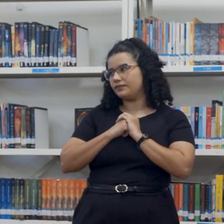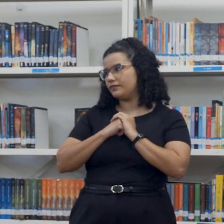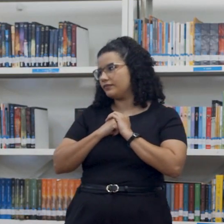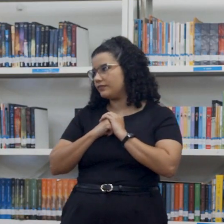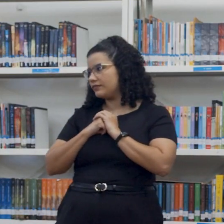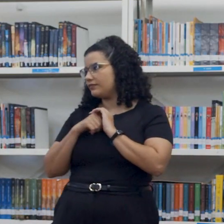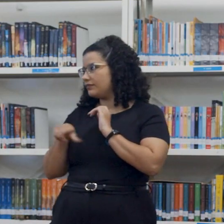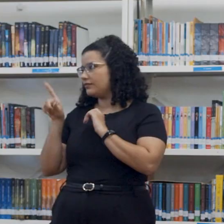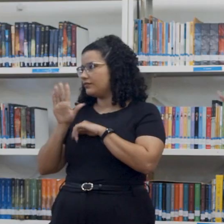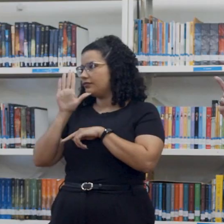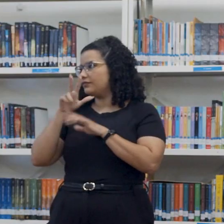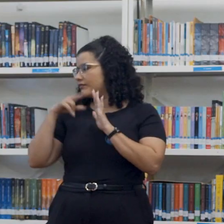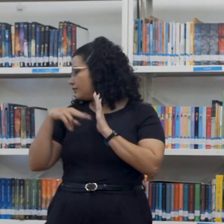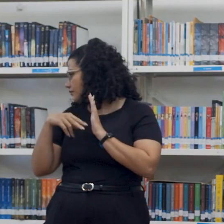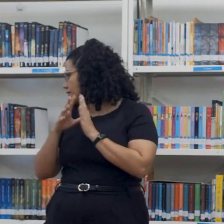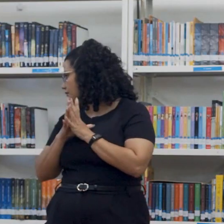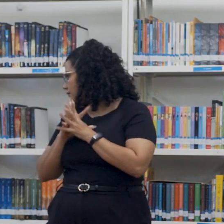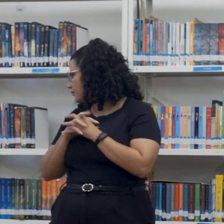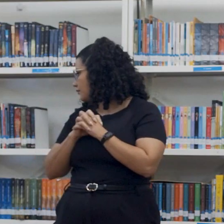Eu leio. Você lê?